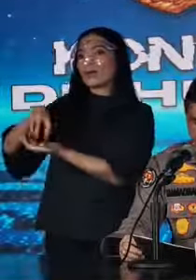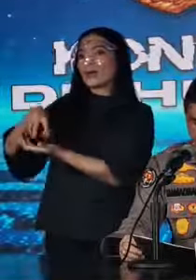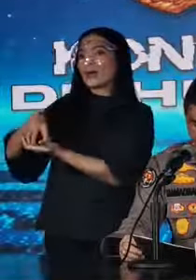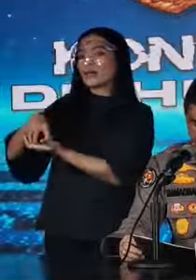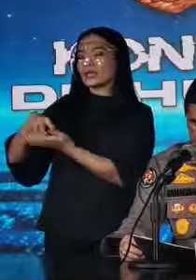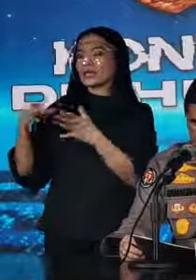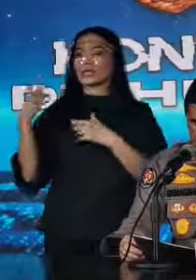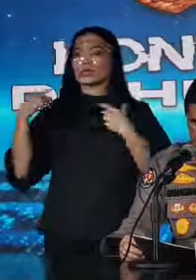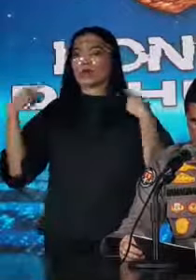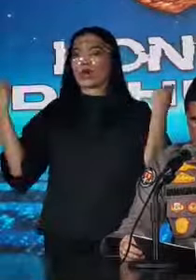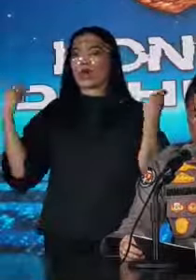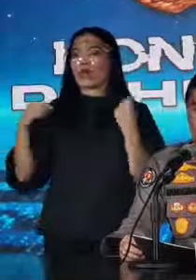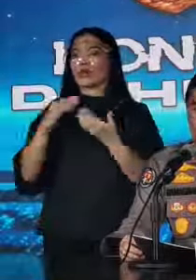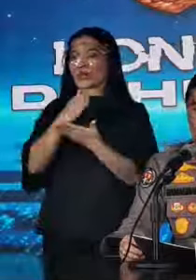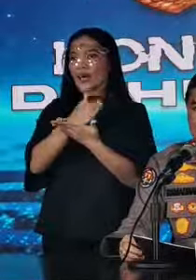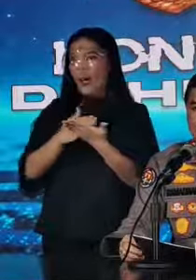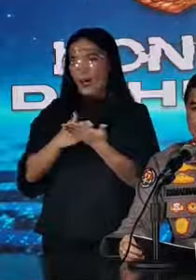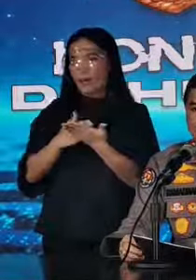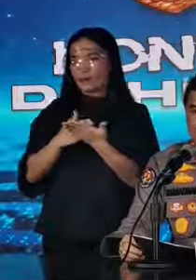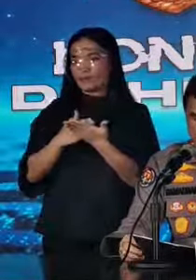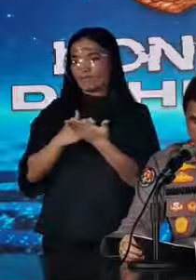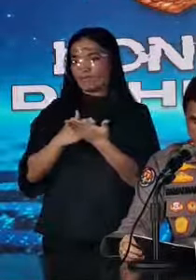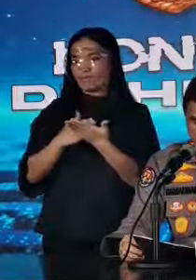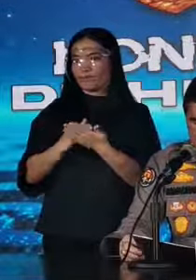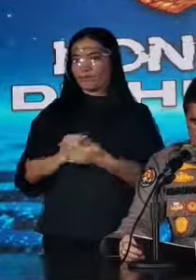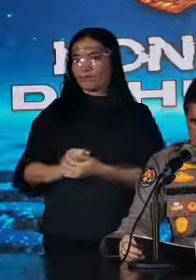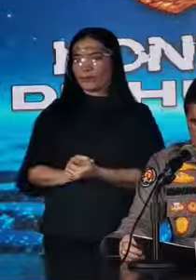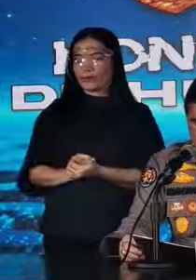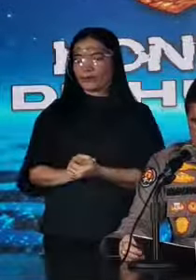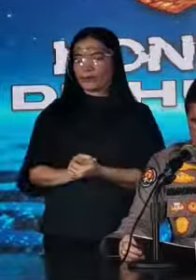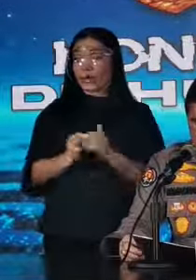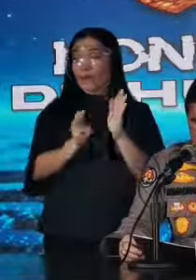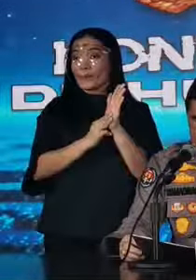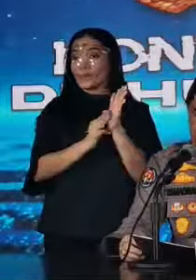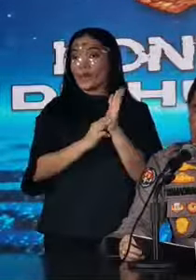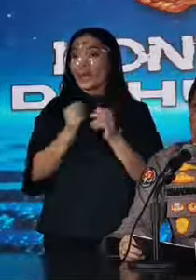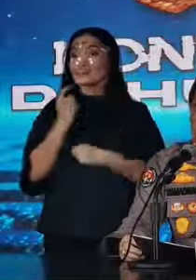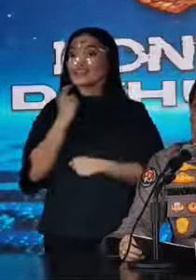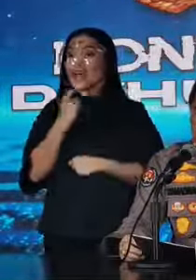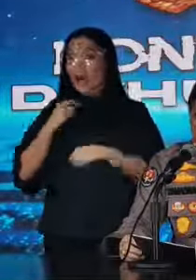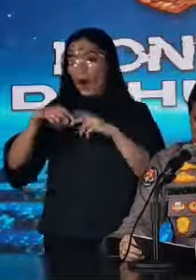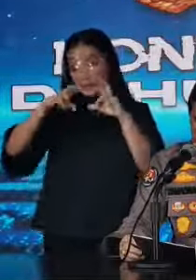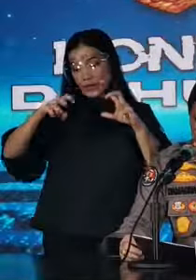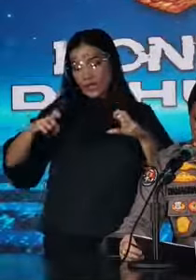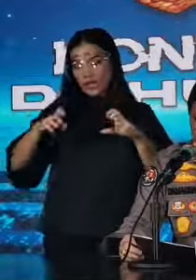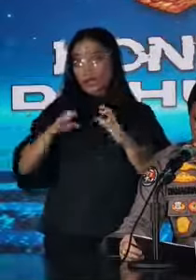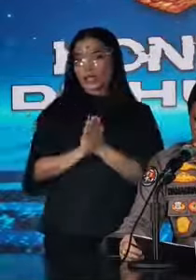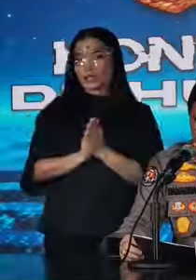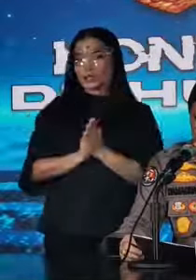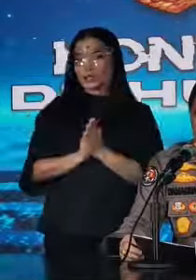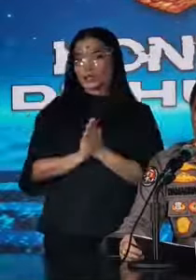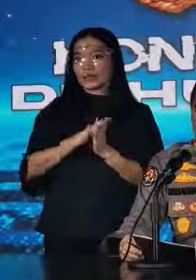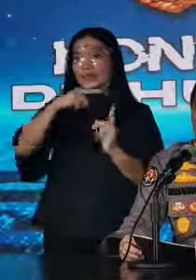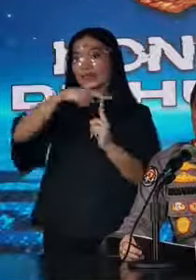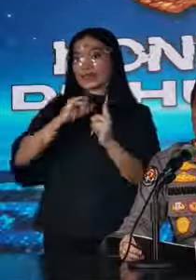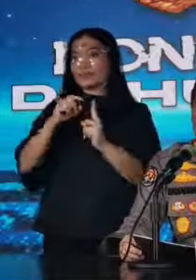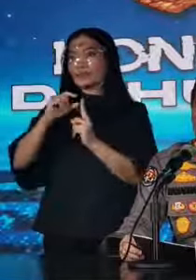wilayah Jawa Tengah. Kemudian kasus penyidikan tipiring